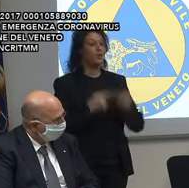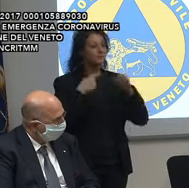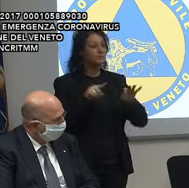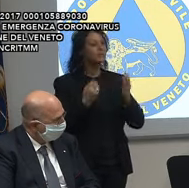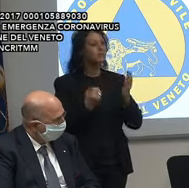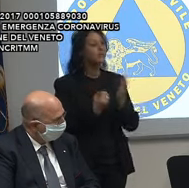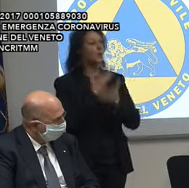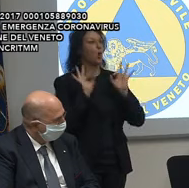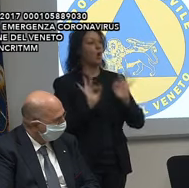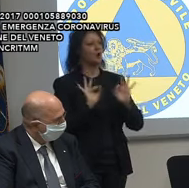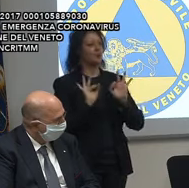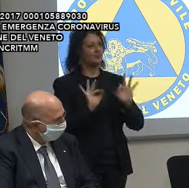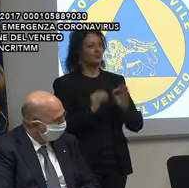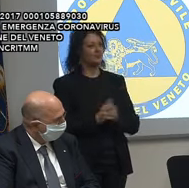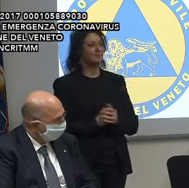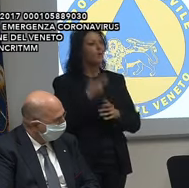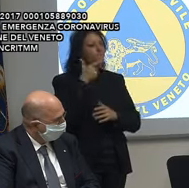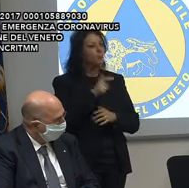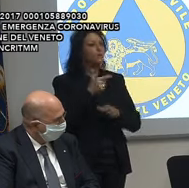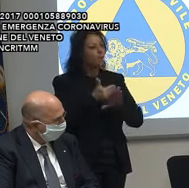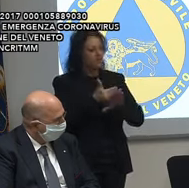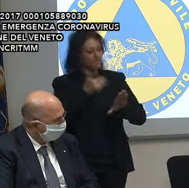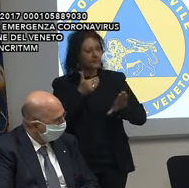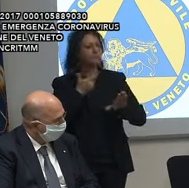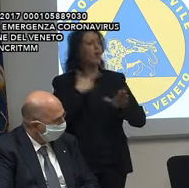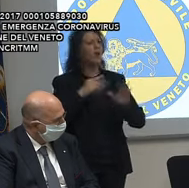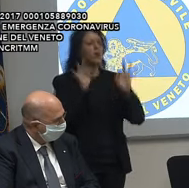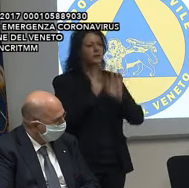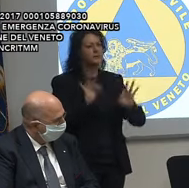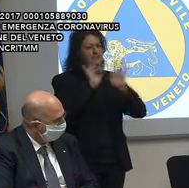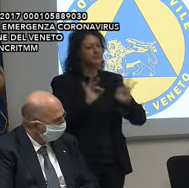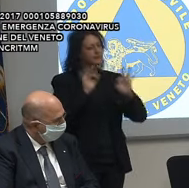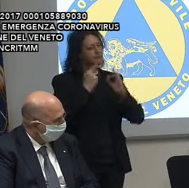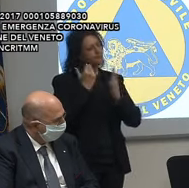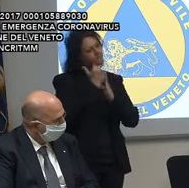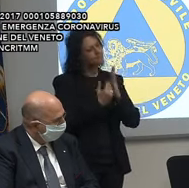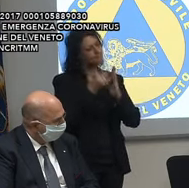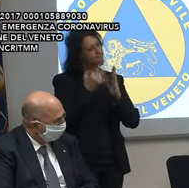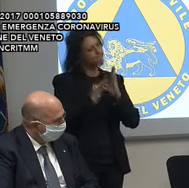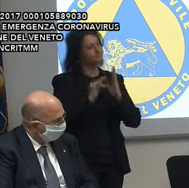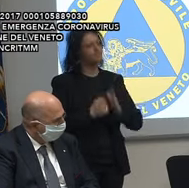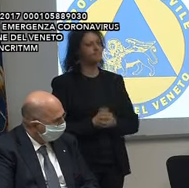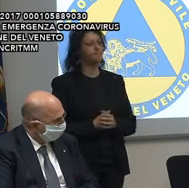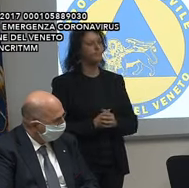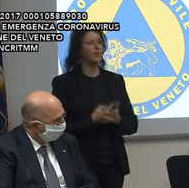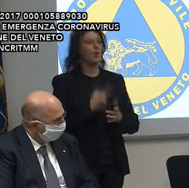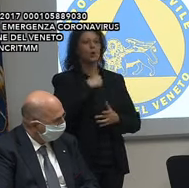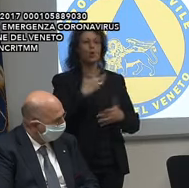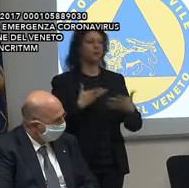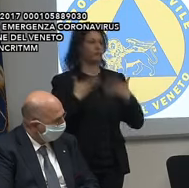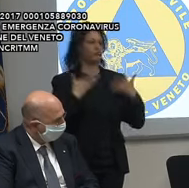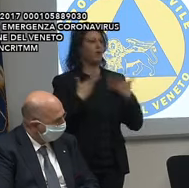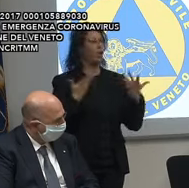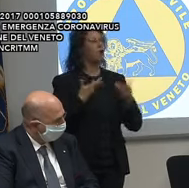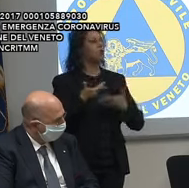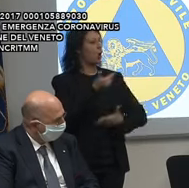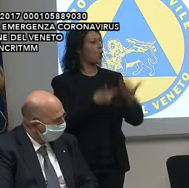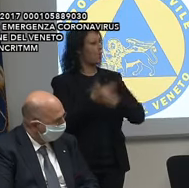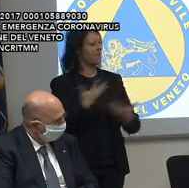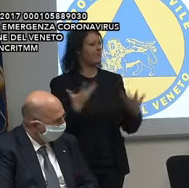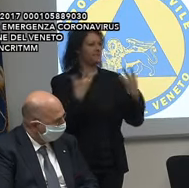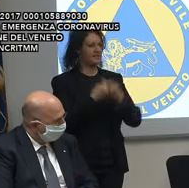così perché è stato fatto un lavoro di preparazione molto forte. Quindi siamo felici di aver contribuito a questo lavoro di